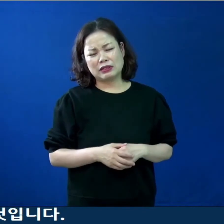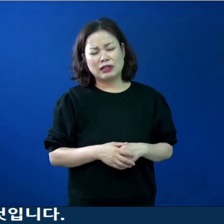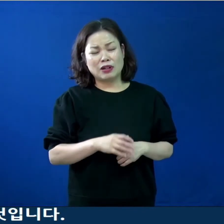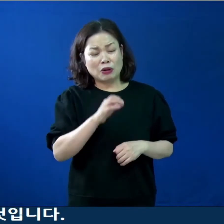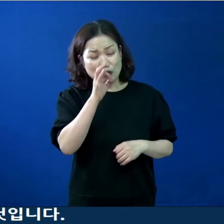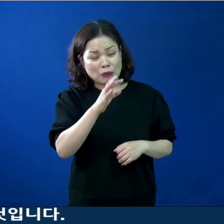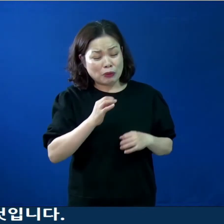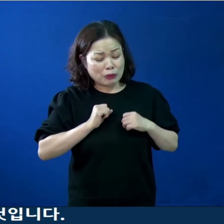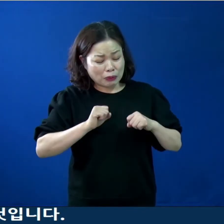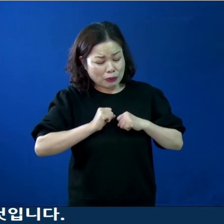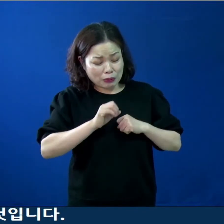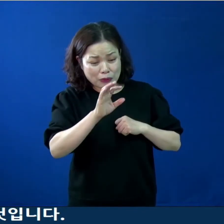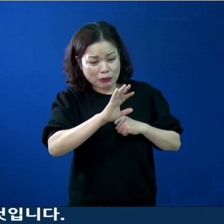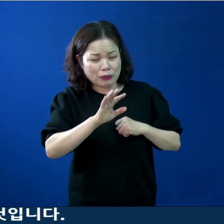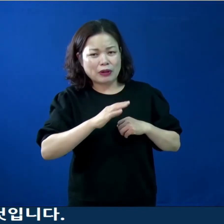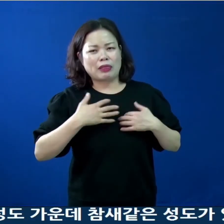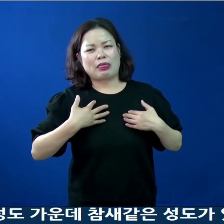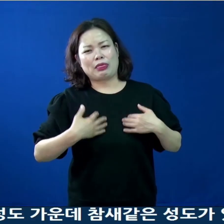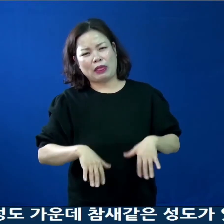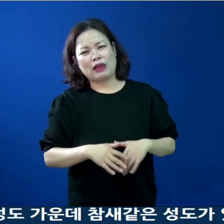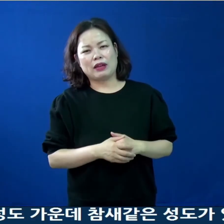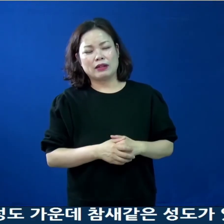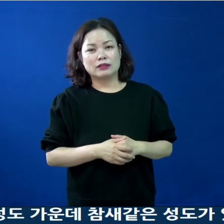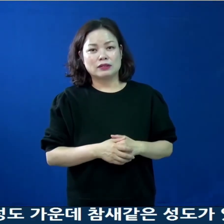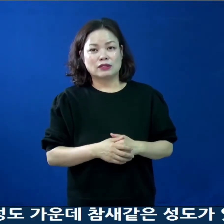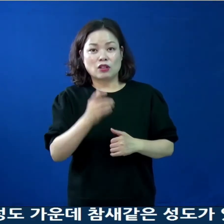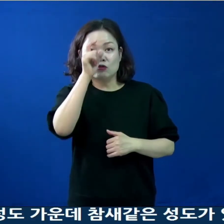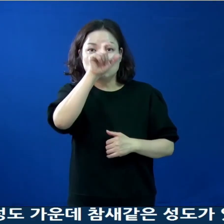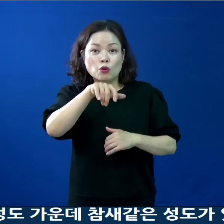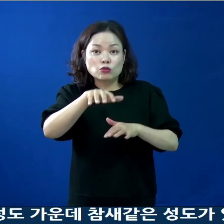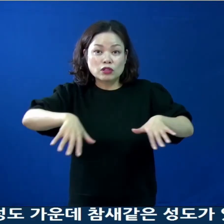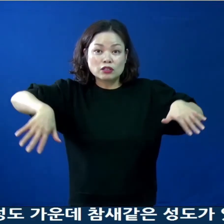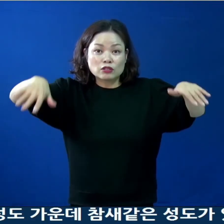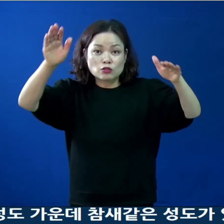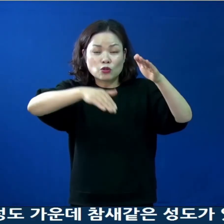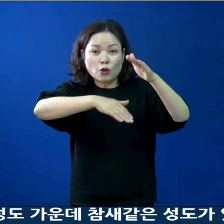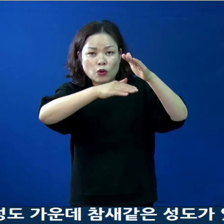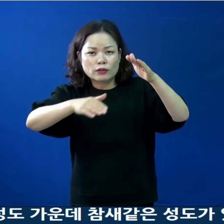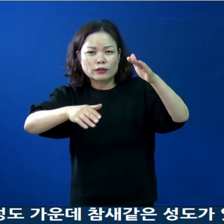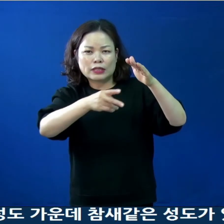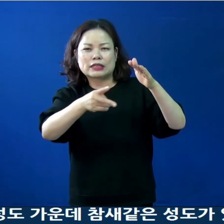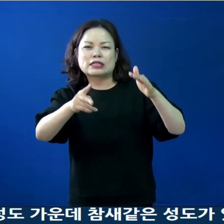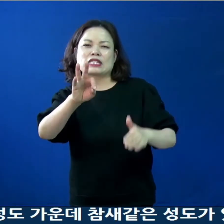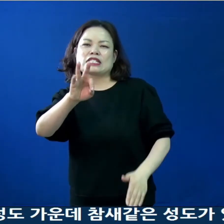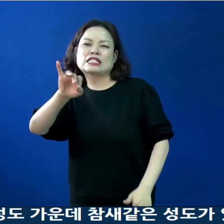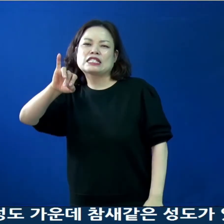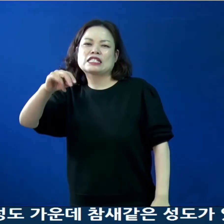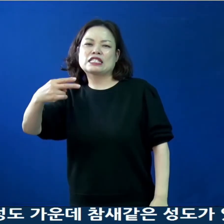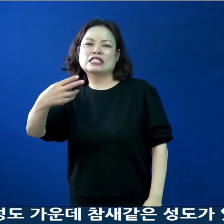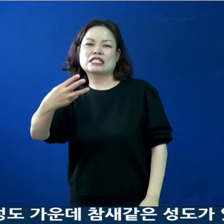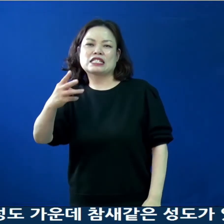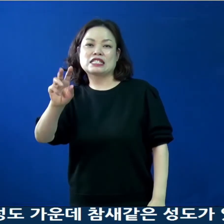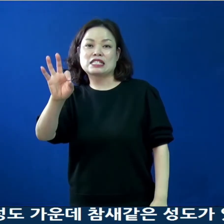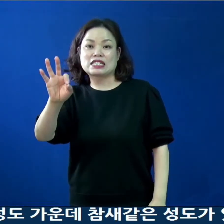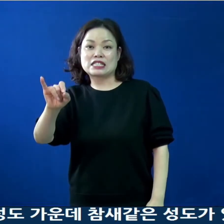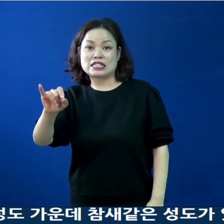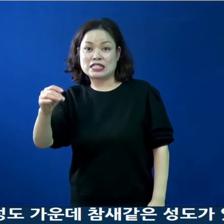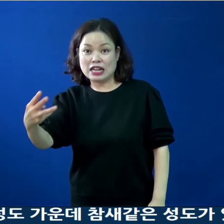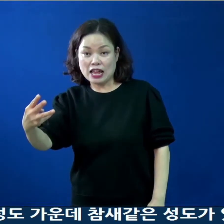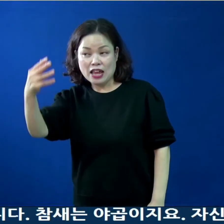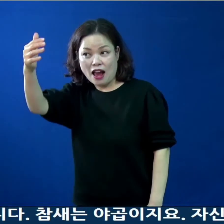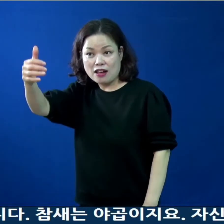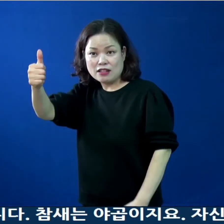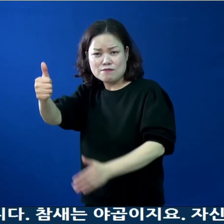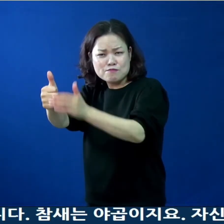되는데 그렇게 해도 지치겠습니까? 반면 독수리 같은 성도는 누굽니까? 이스라엘. 하나님을 붙잡고 살아가는